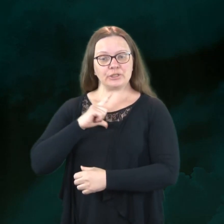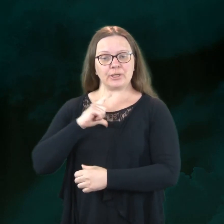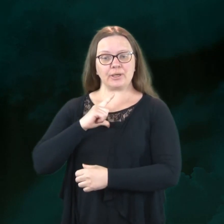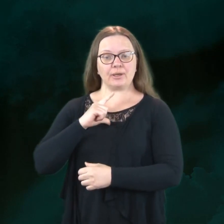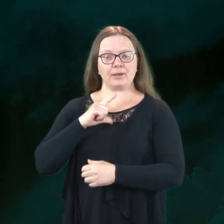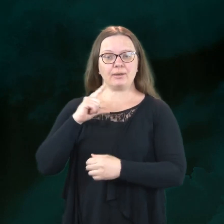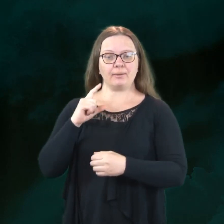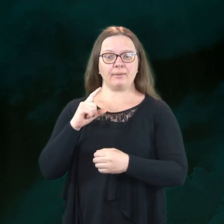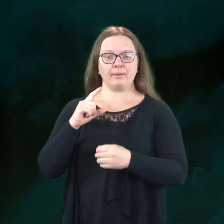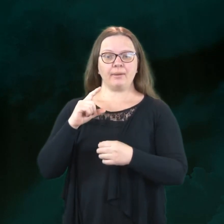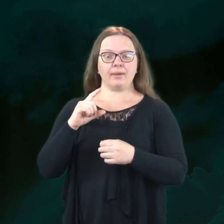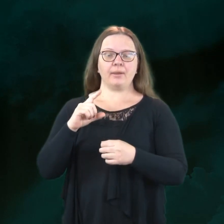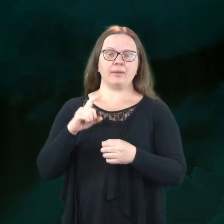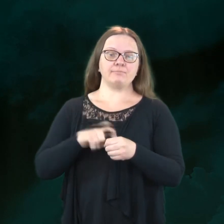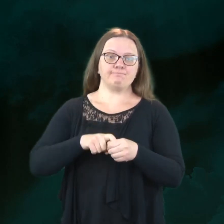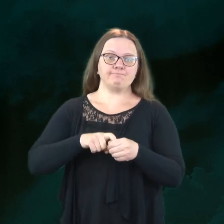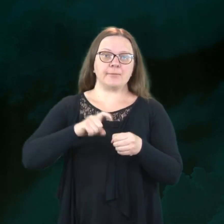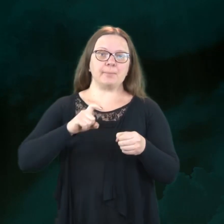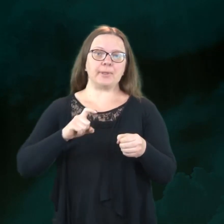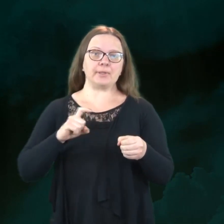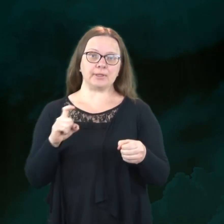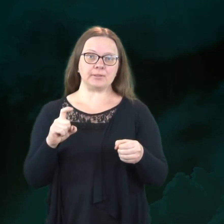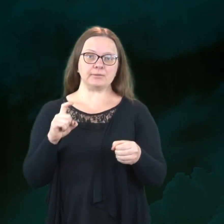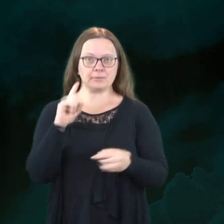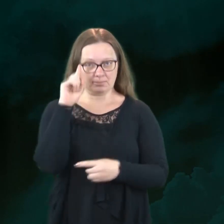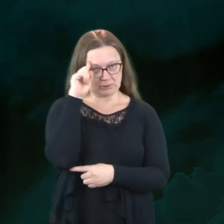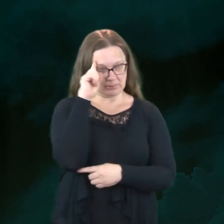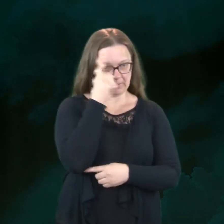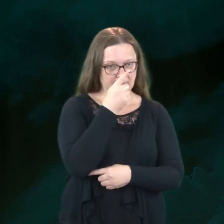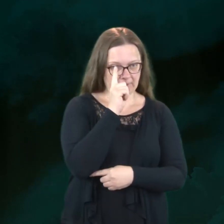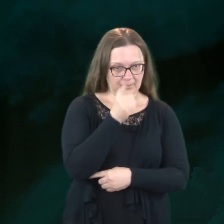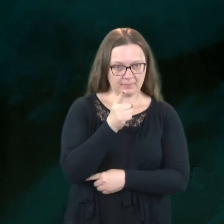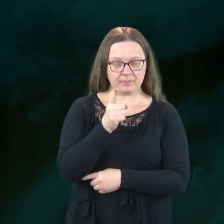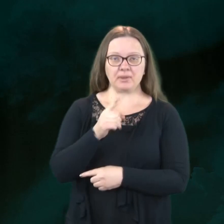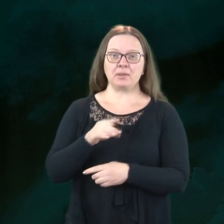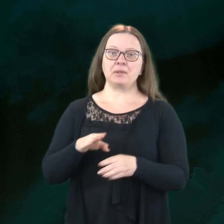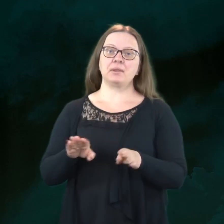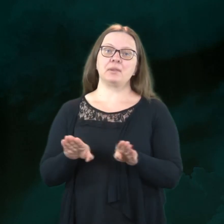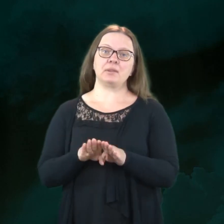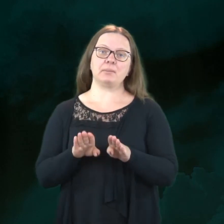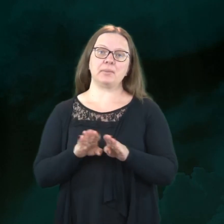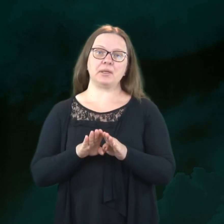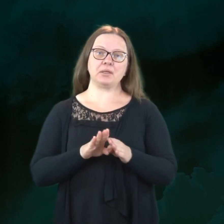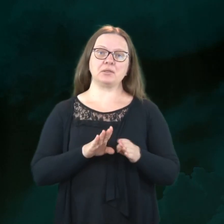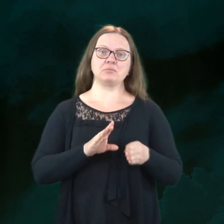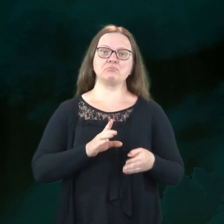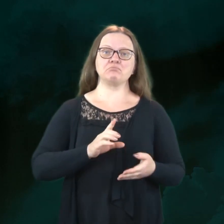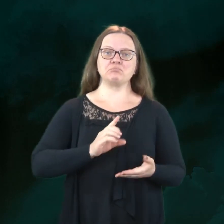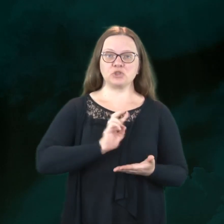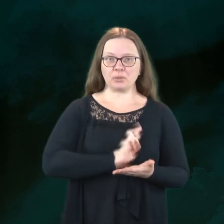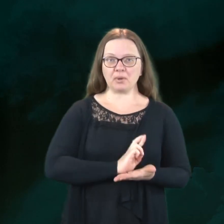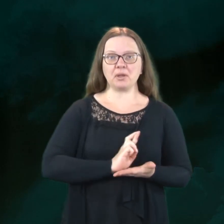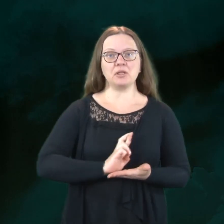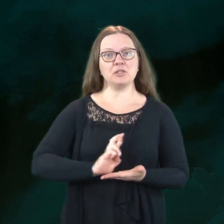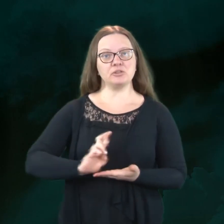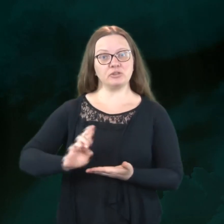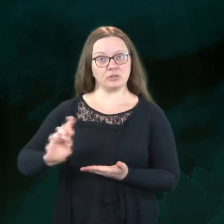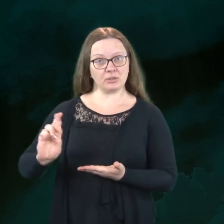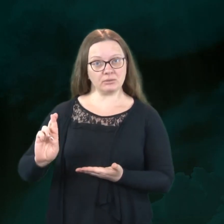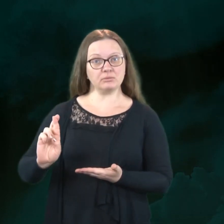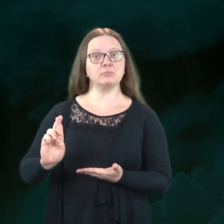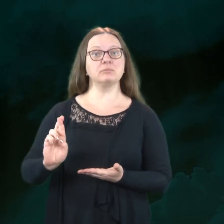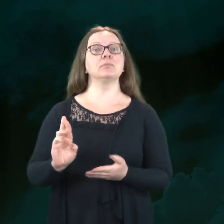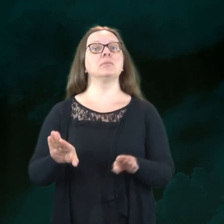E, em parte, né, pela religião, em parte, uma parte das leis